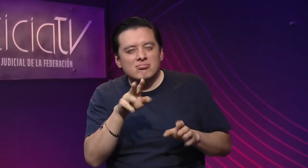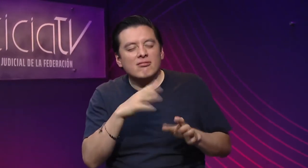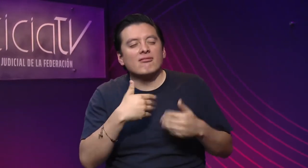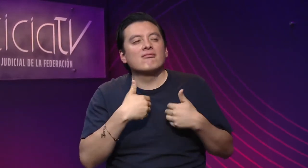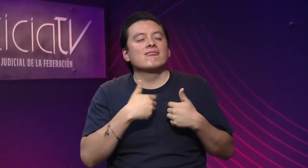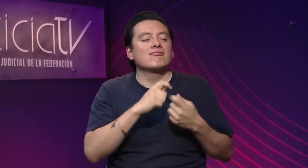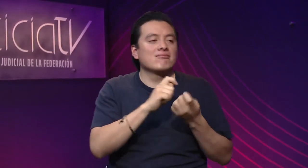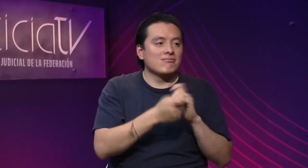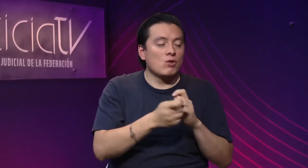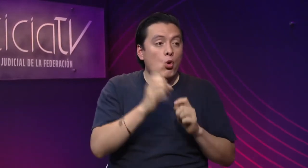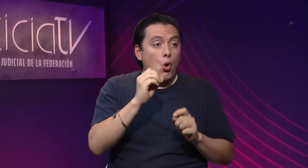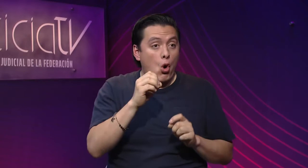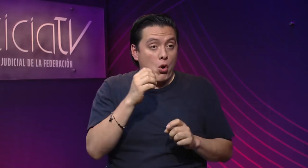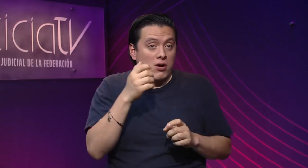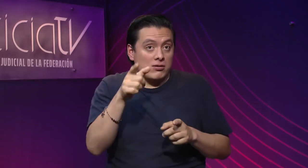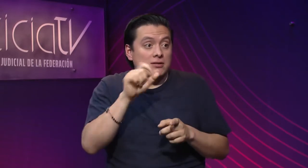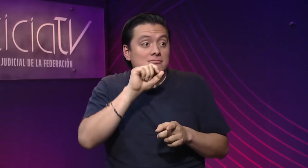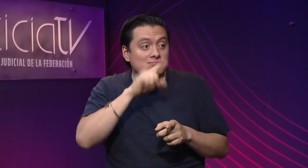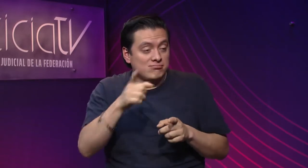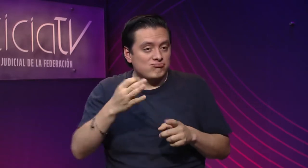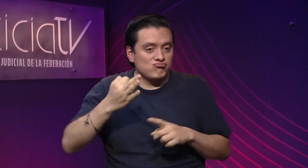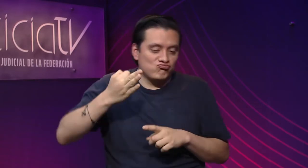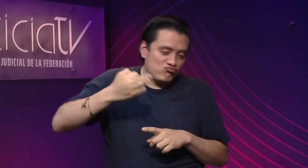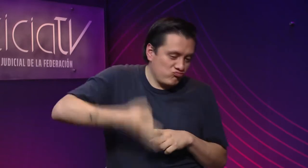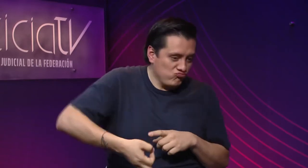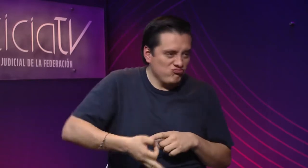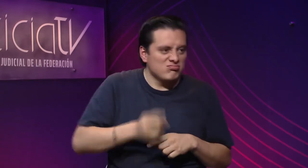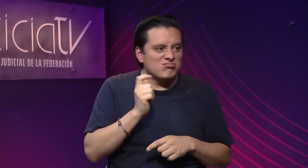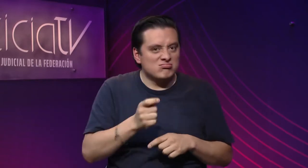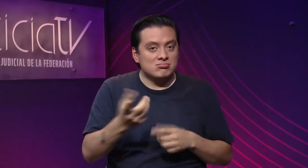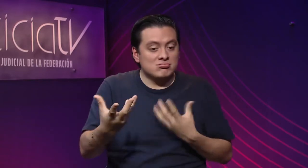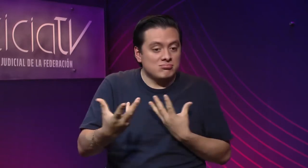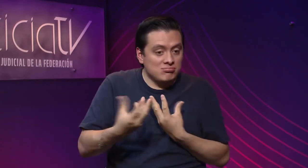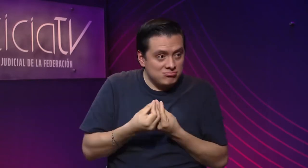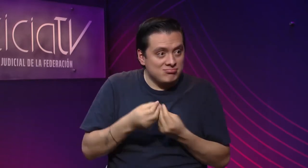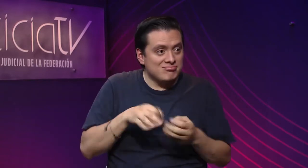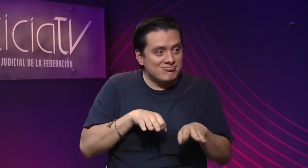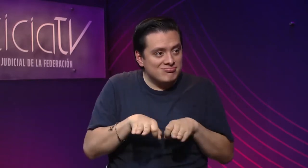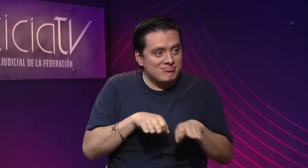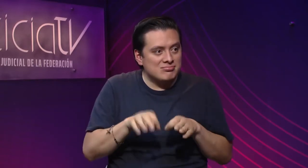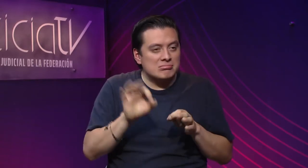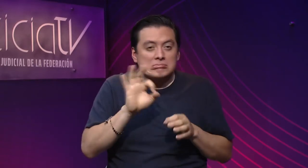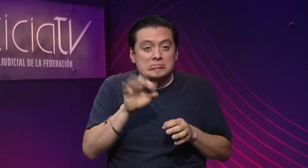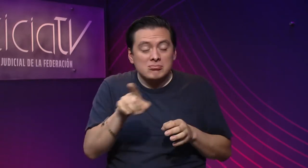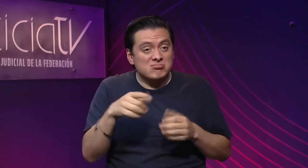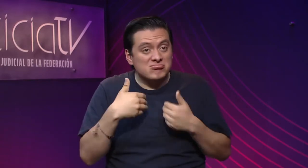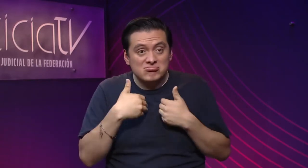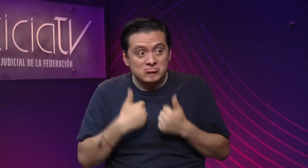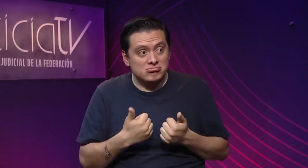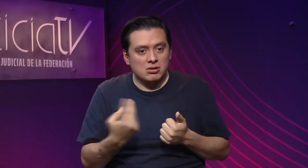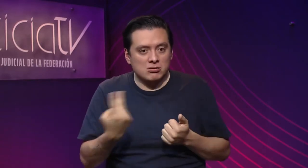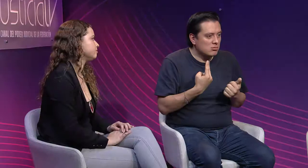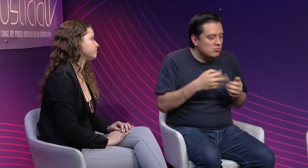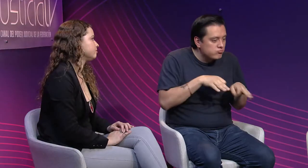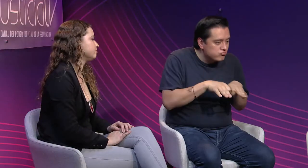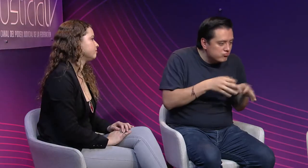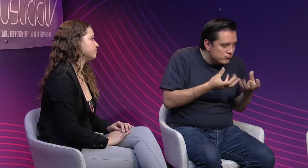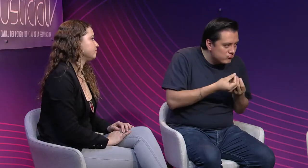el último intérprete con el que estoy contando ahora, es un intérprete que tuvo ciertos estudios de la rama en la que estoy. Y creo que eso es lo